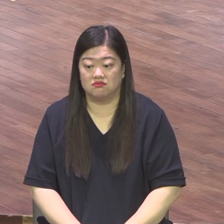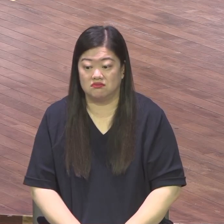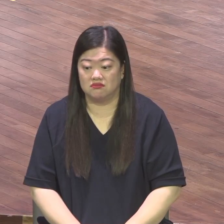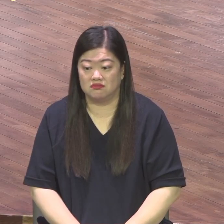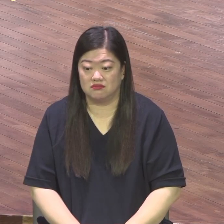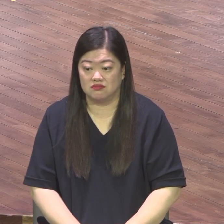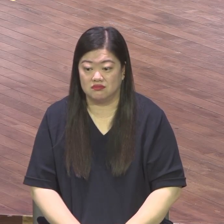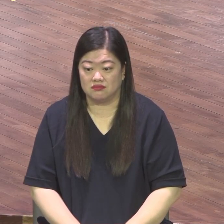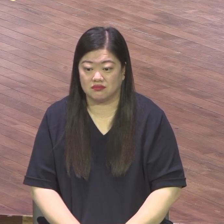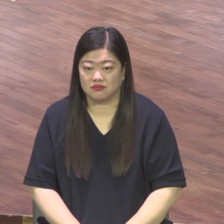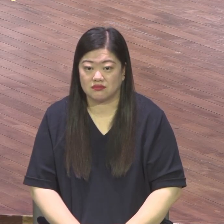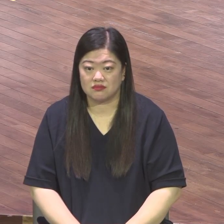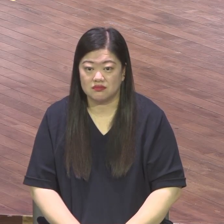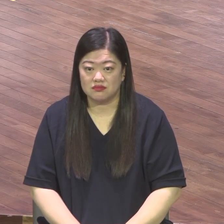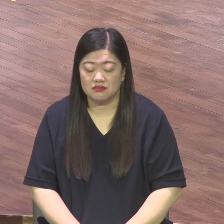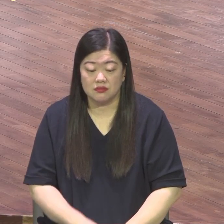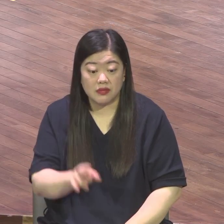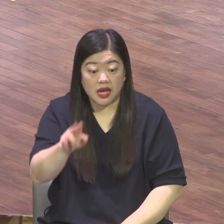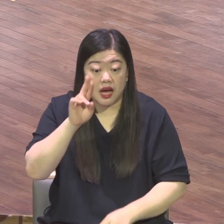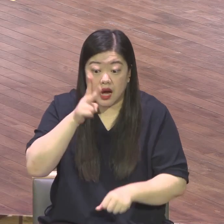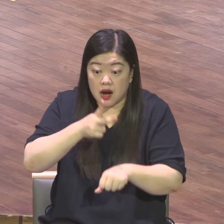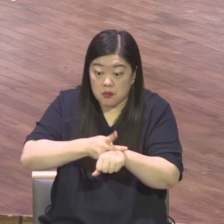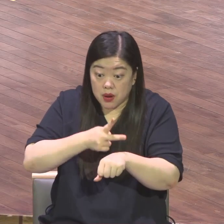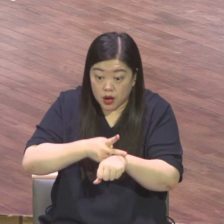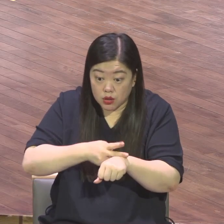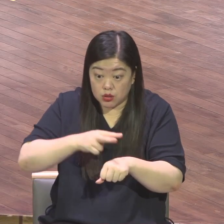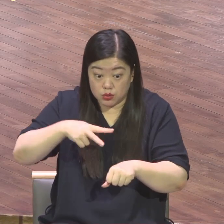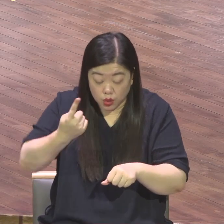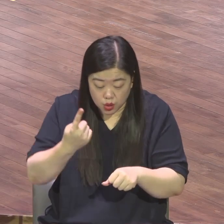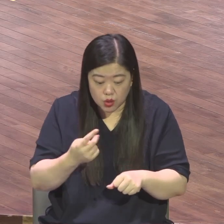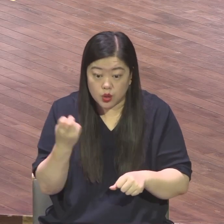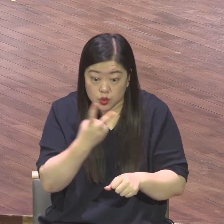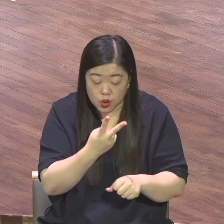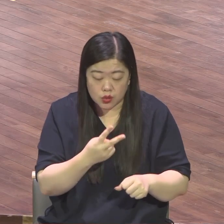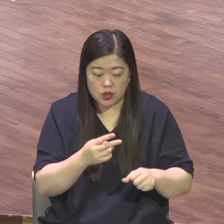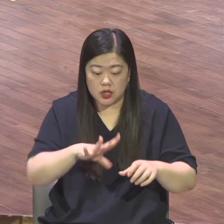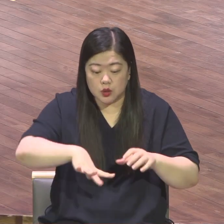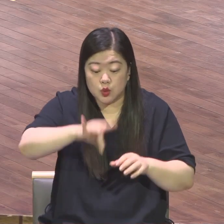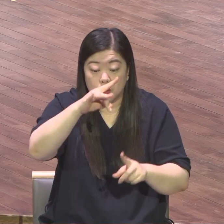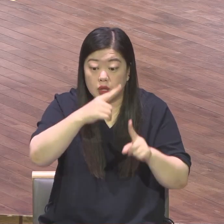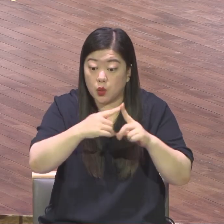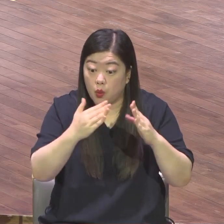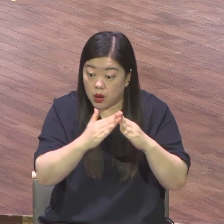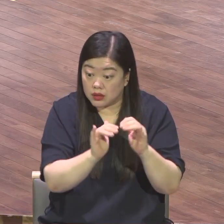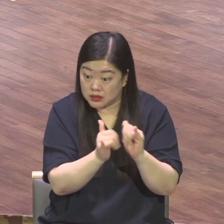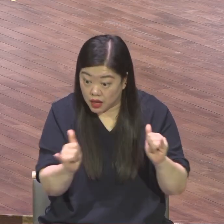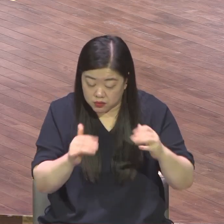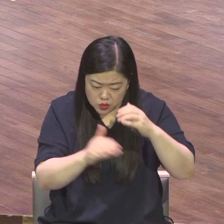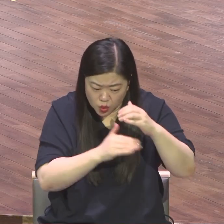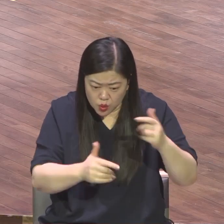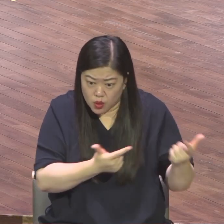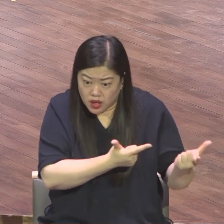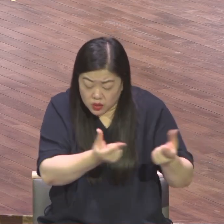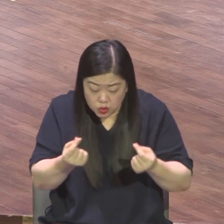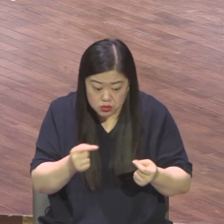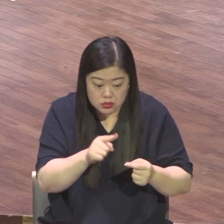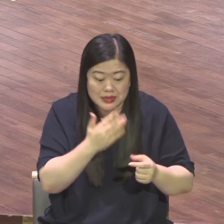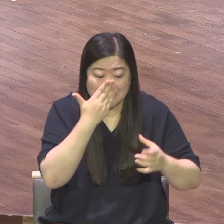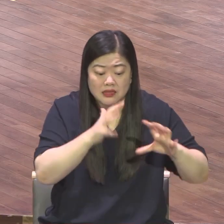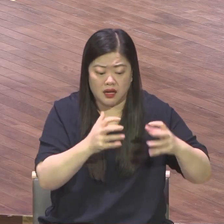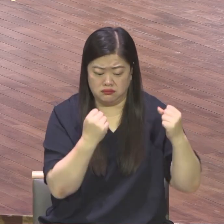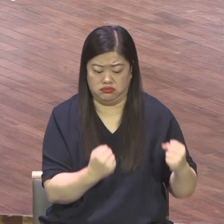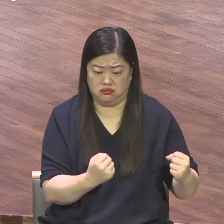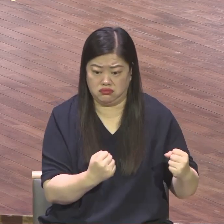떠난 적이 없어요. 그런데 기도했기 때문에 이 초석이 됐기 때문에 계속 지금 떠들고 있지. 아멘.